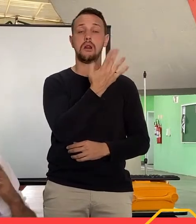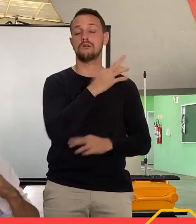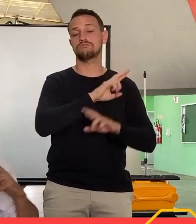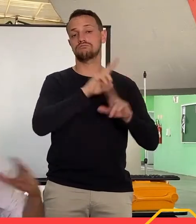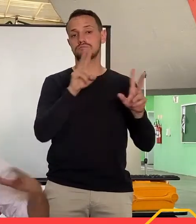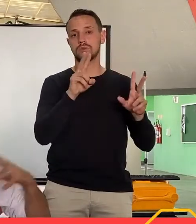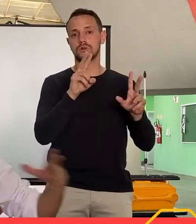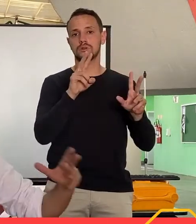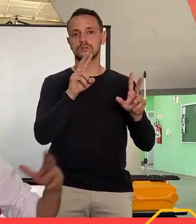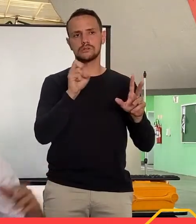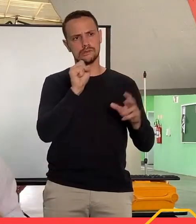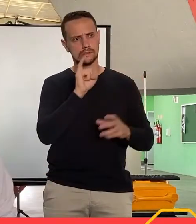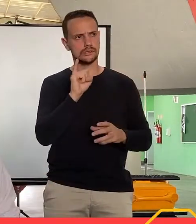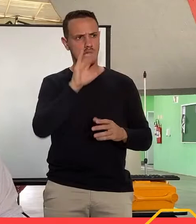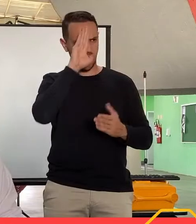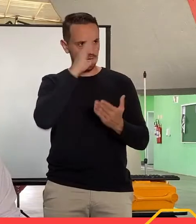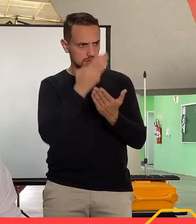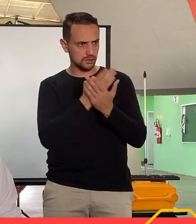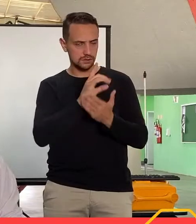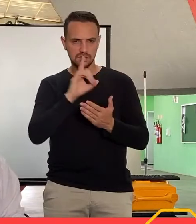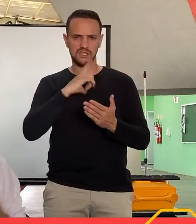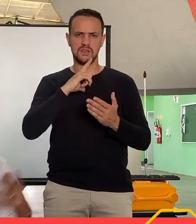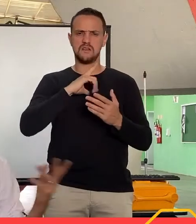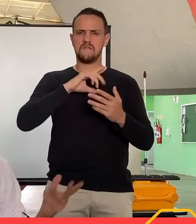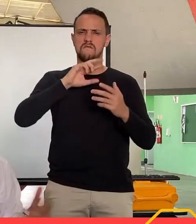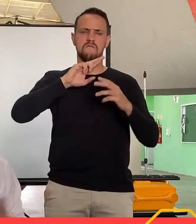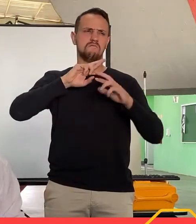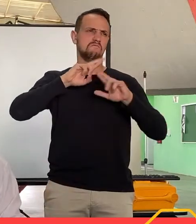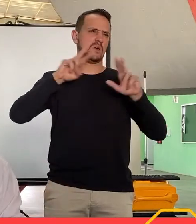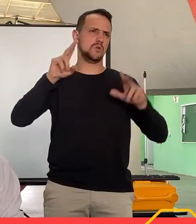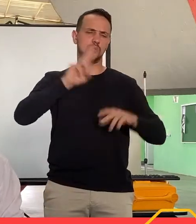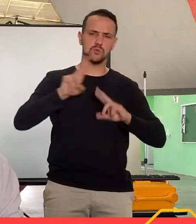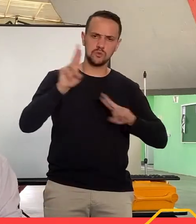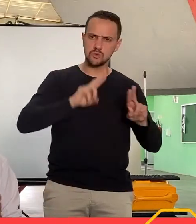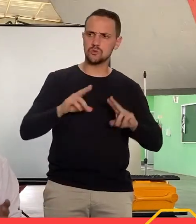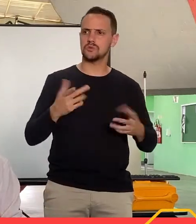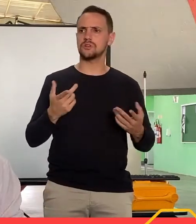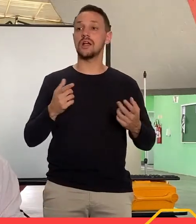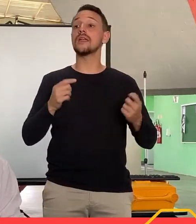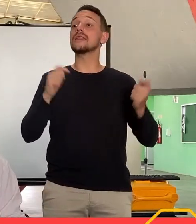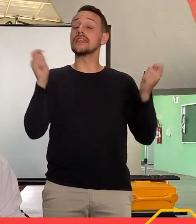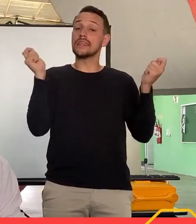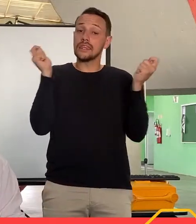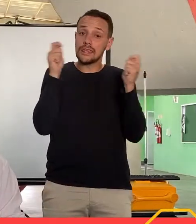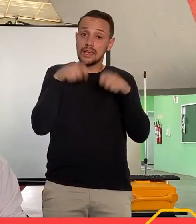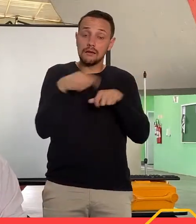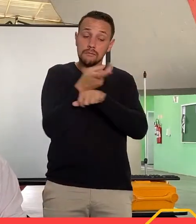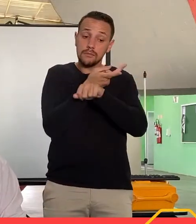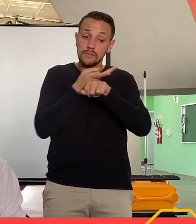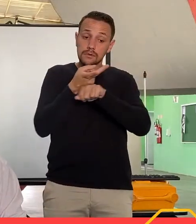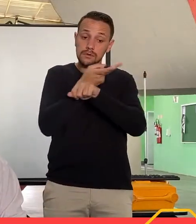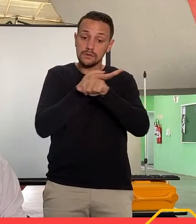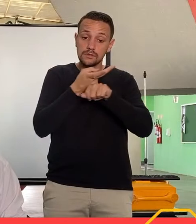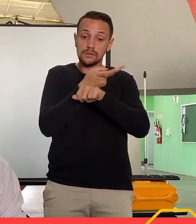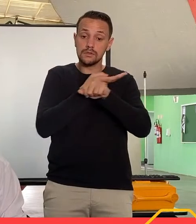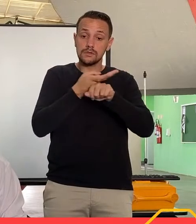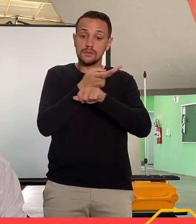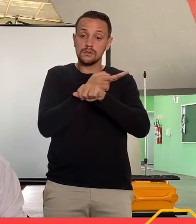Ou se é cristã, tem várias denominações, né? E que permitiu buscar